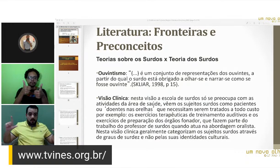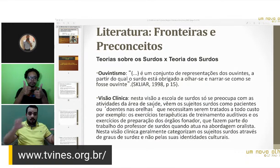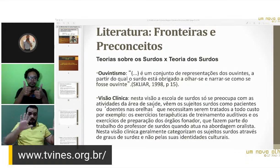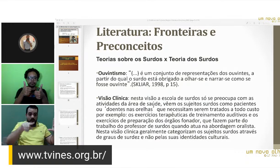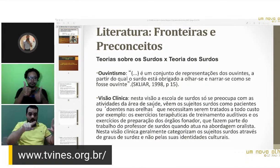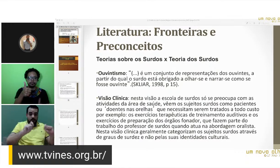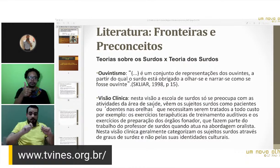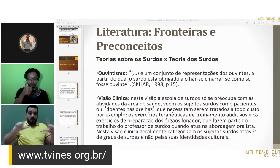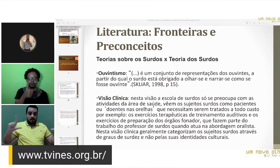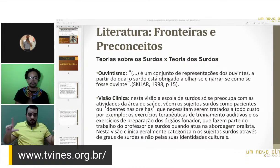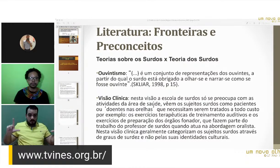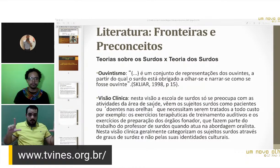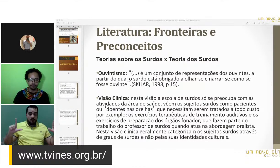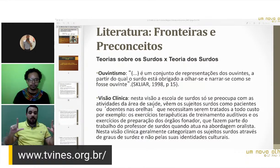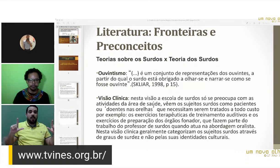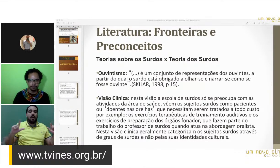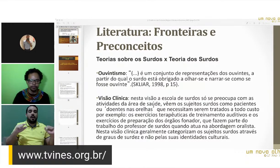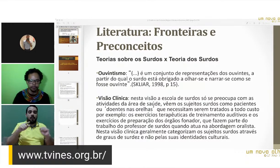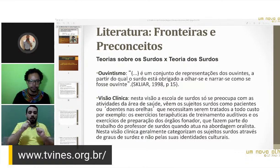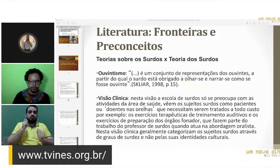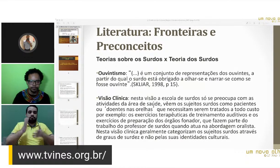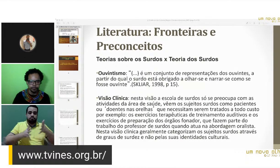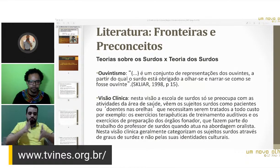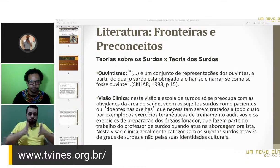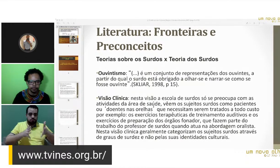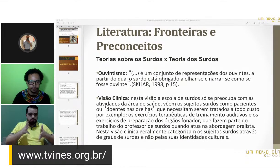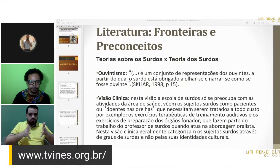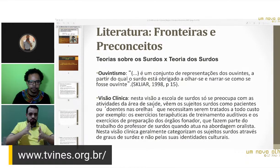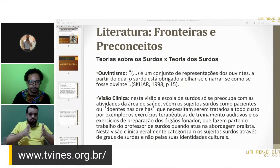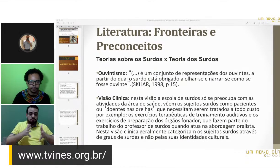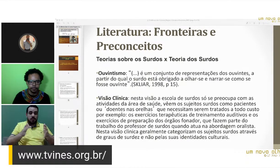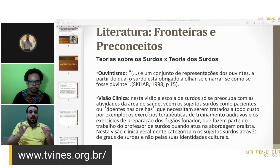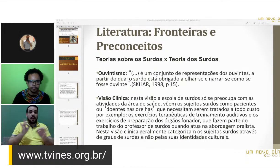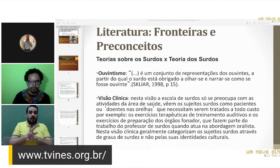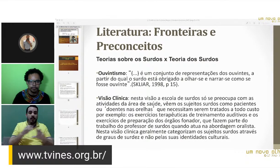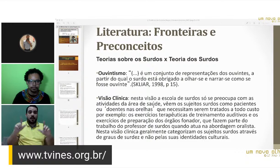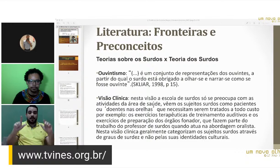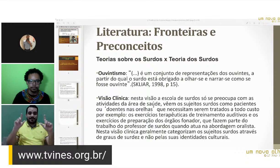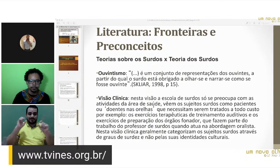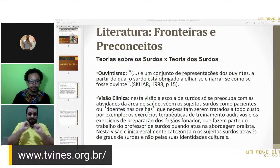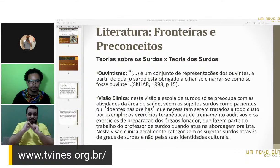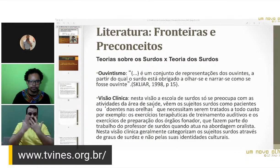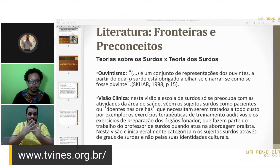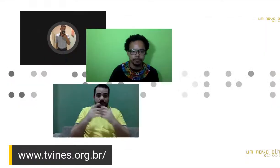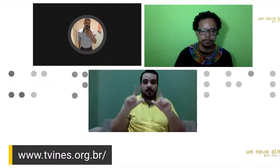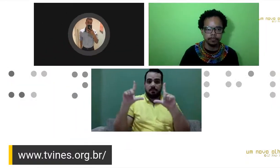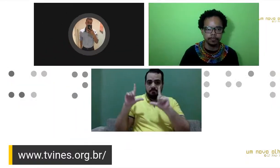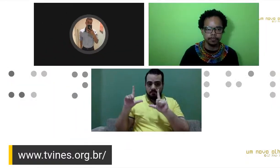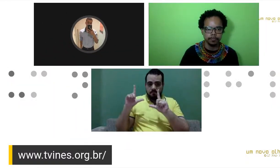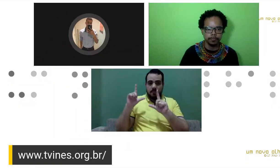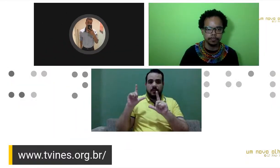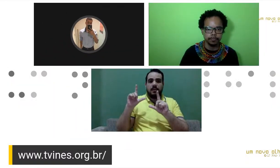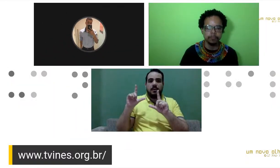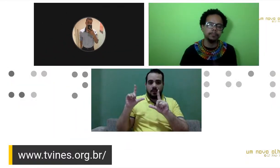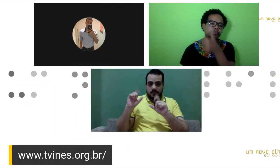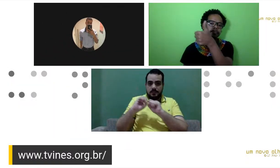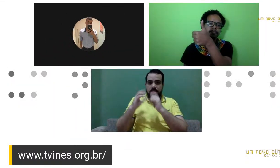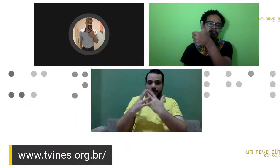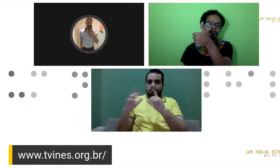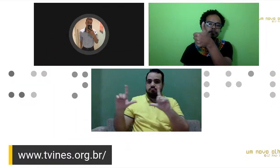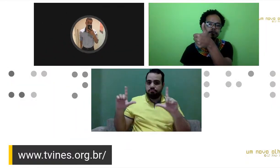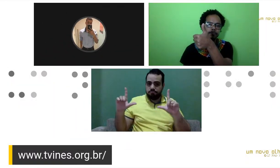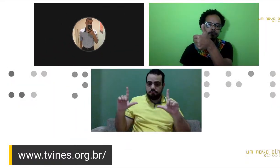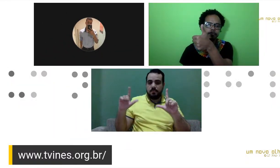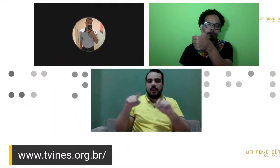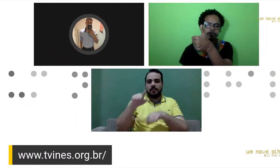é por causa da por causa da sua janela hoje está muito pequena vamos combinar o seguinte